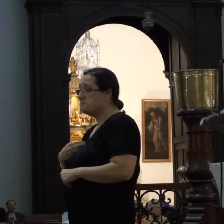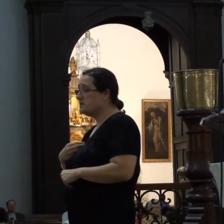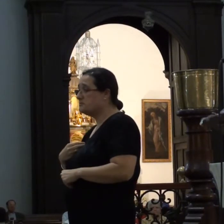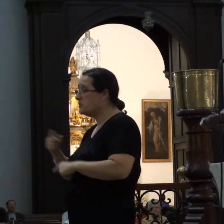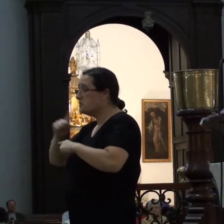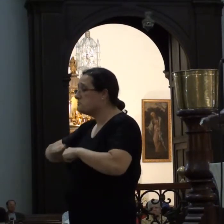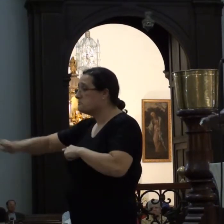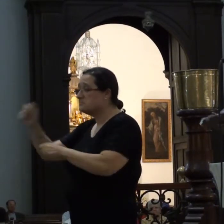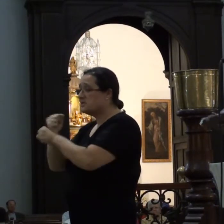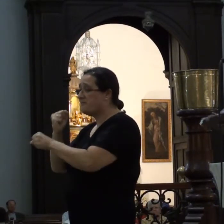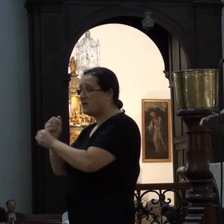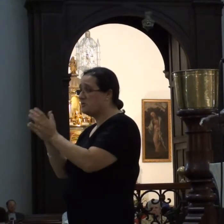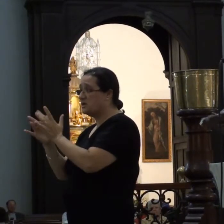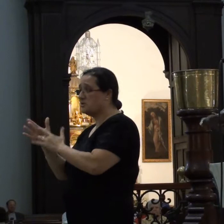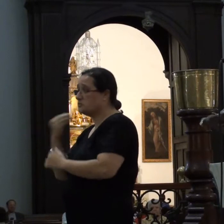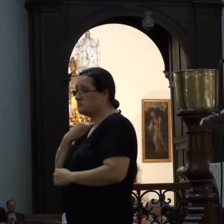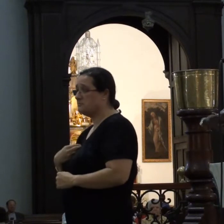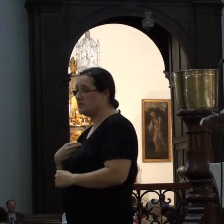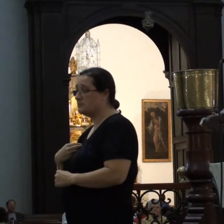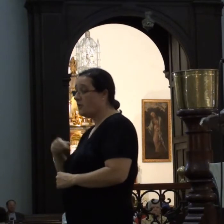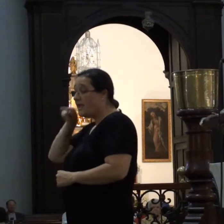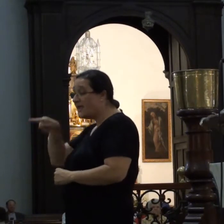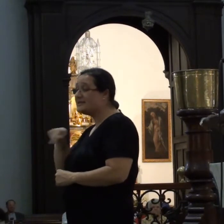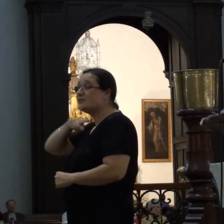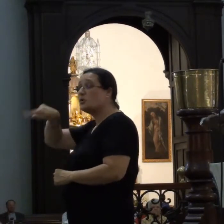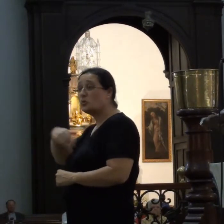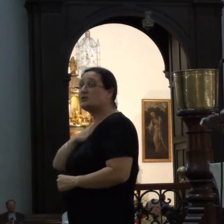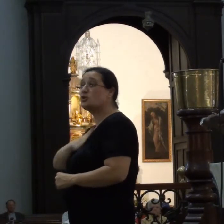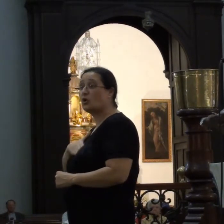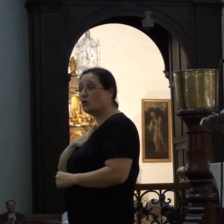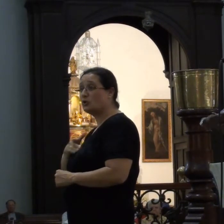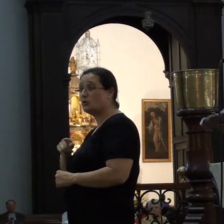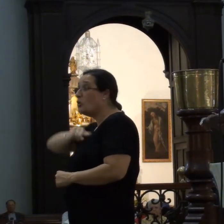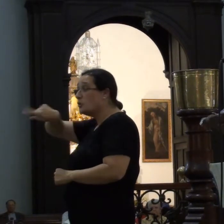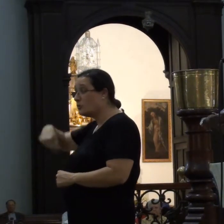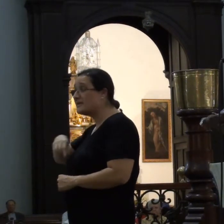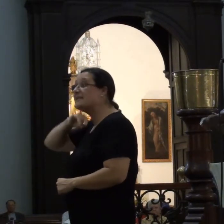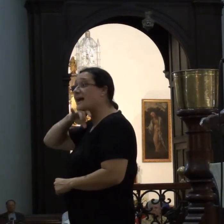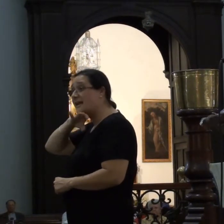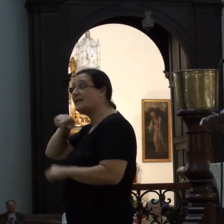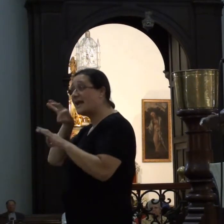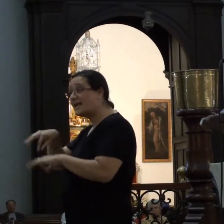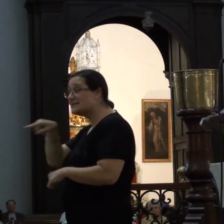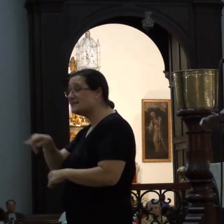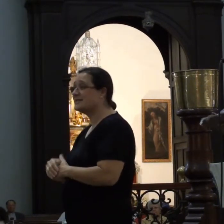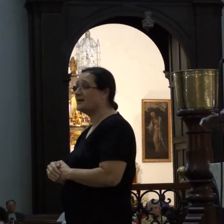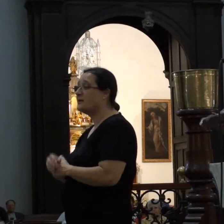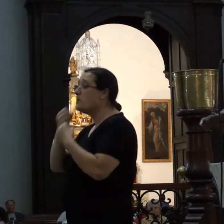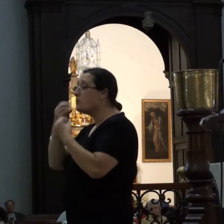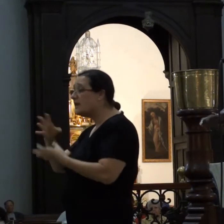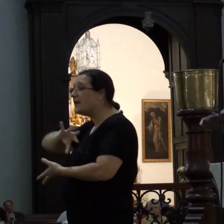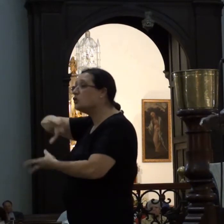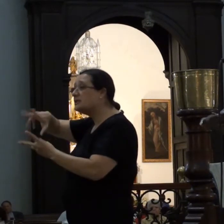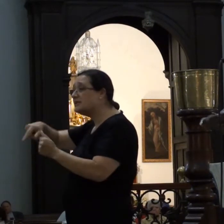de Jesús y Ese es nuestro gozo y nuestra alegría la alegría de la buena noticia del